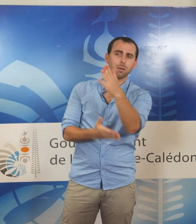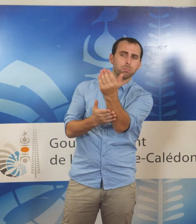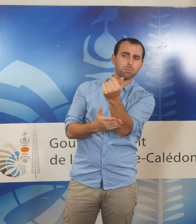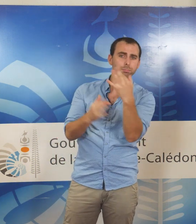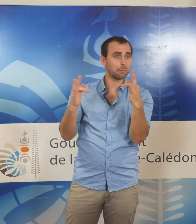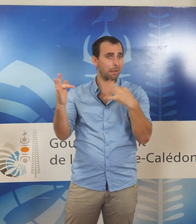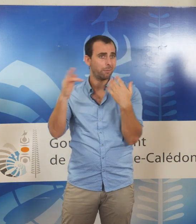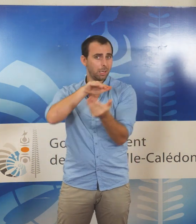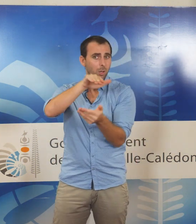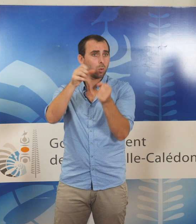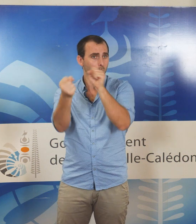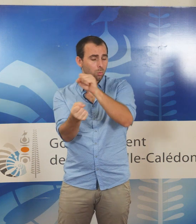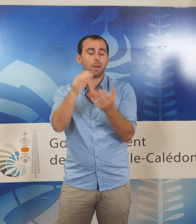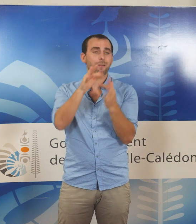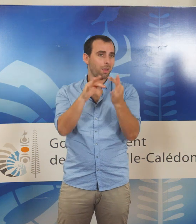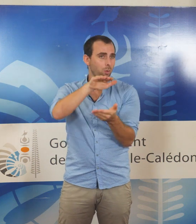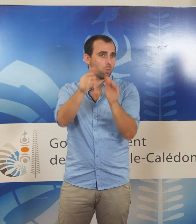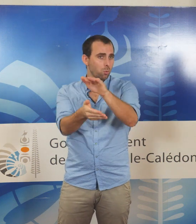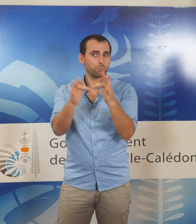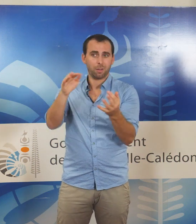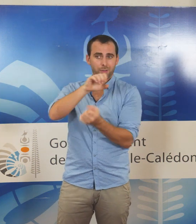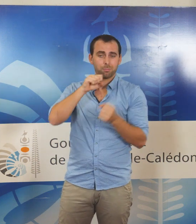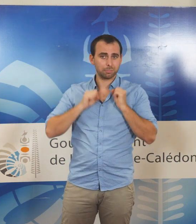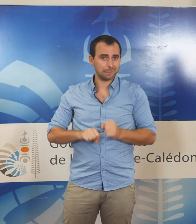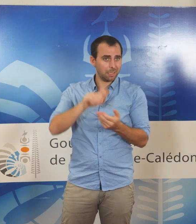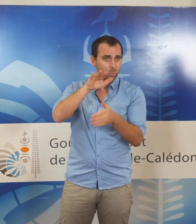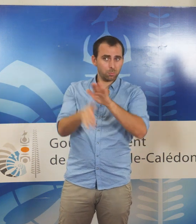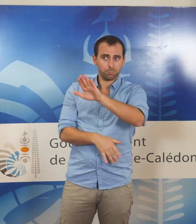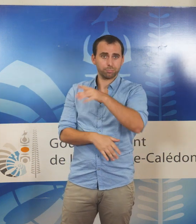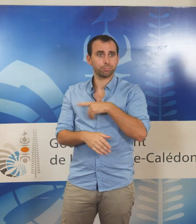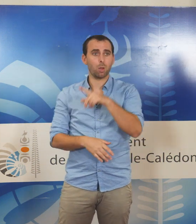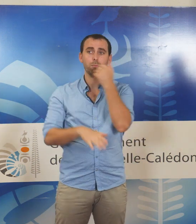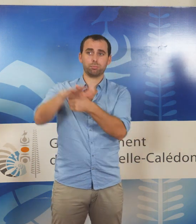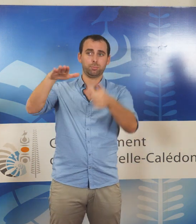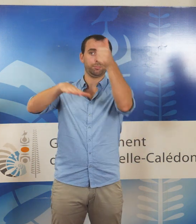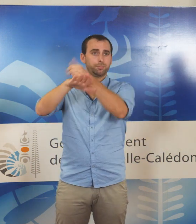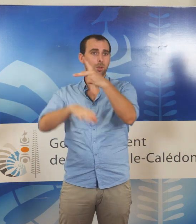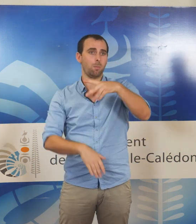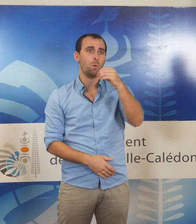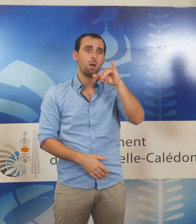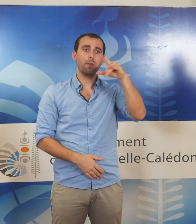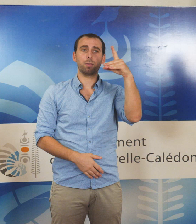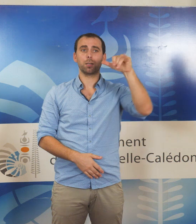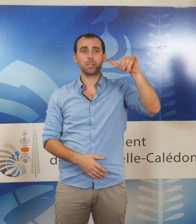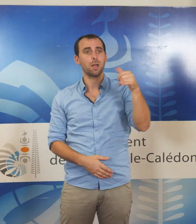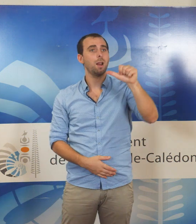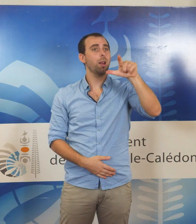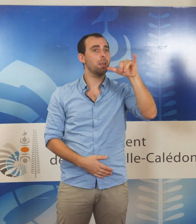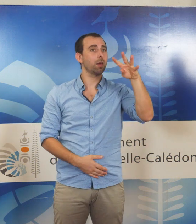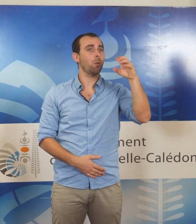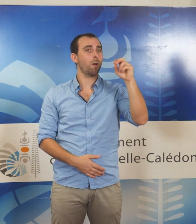avec les coutumiers. Didier Poggialiwan, qui est en charge des affaires coutumières, le fait très bien, il a informé le Sénat coutumier à chaque